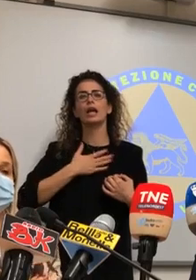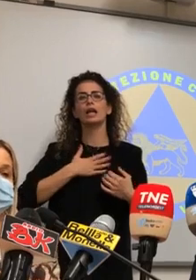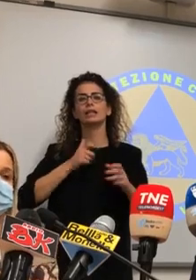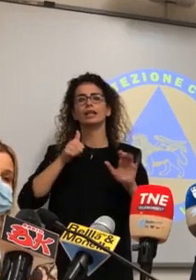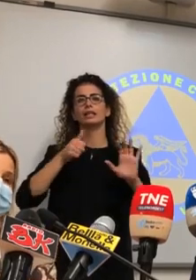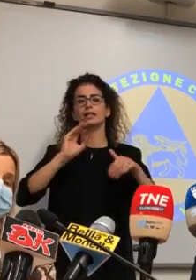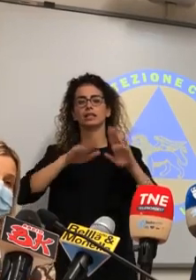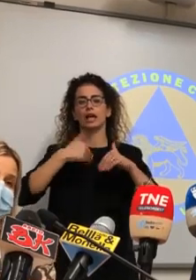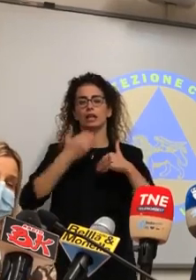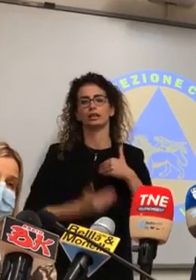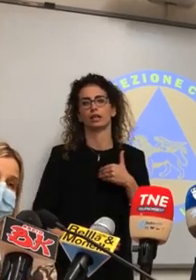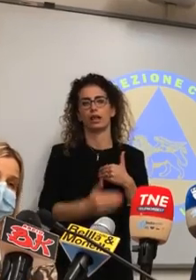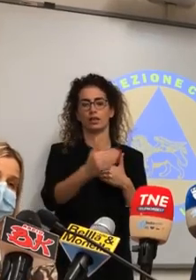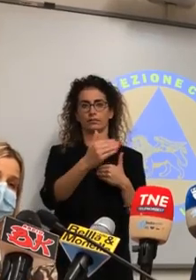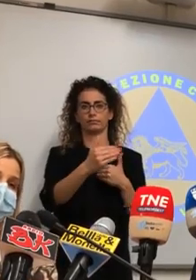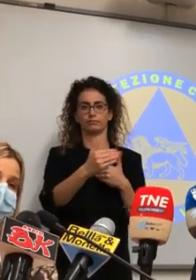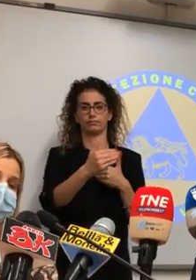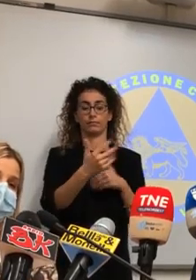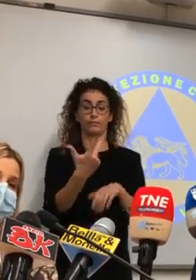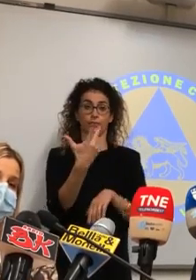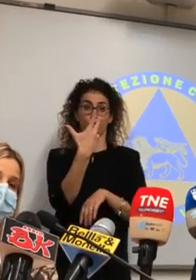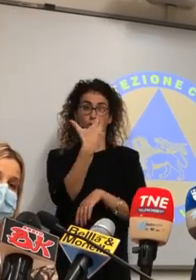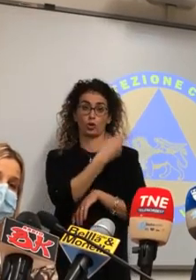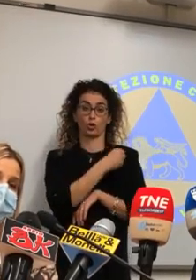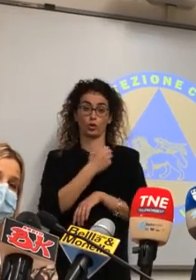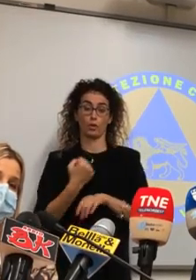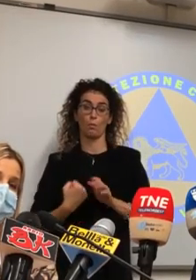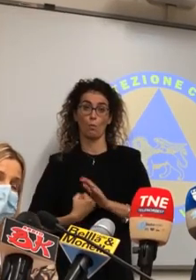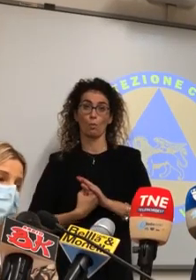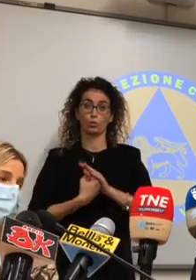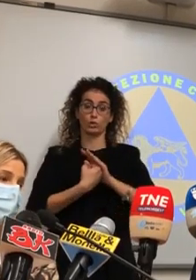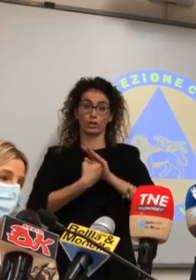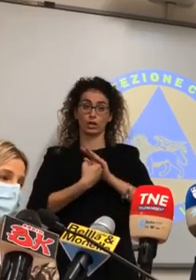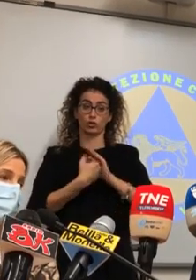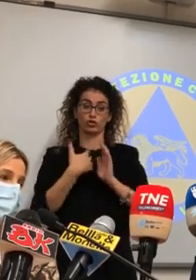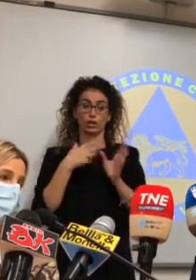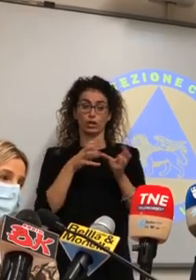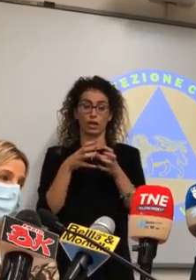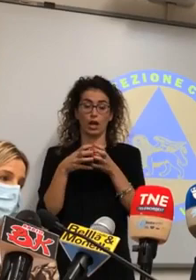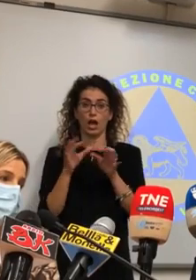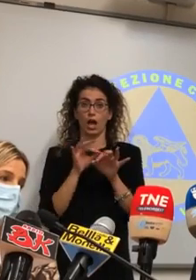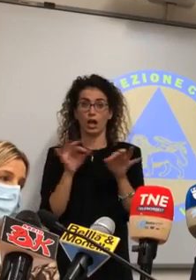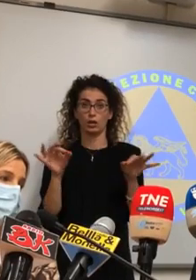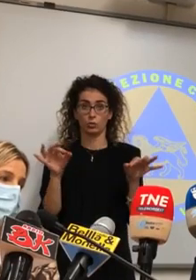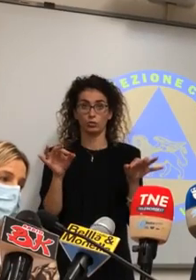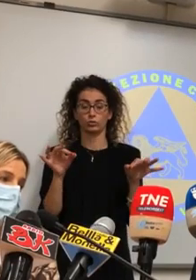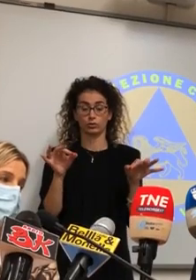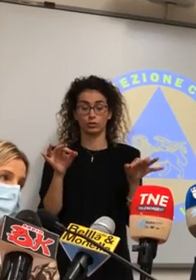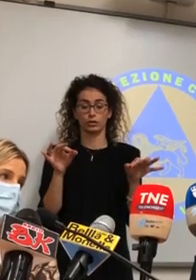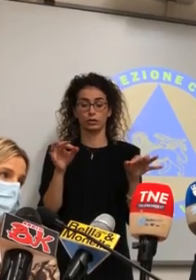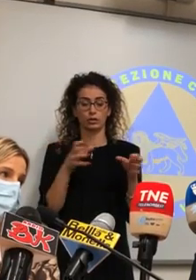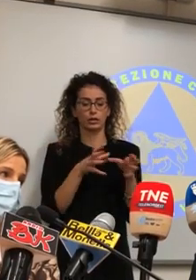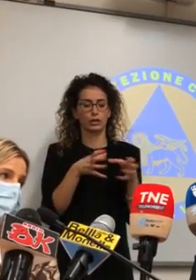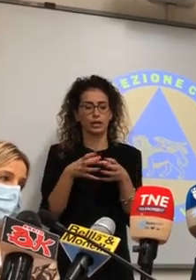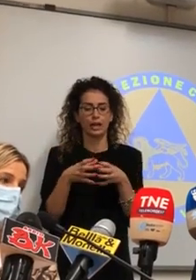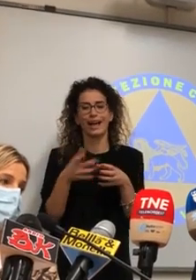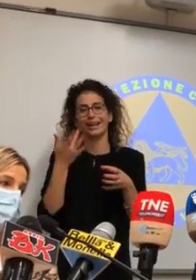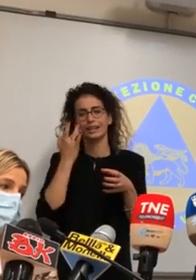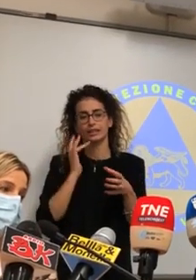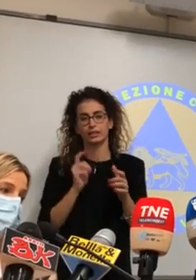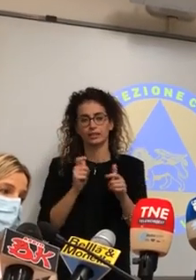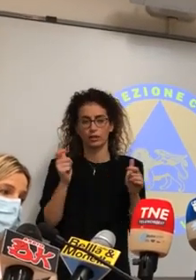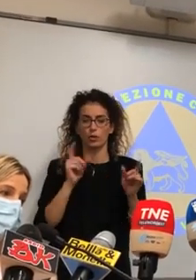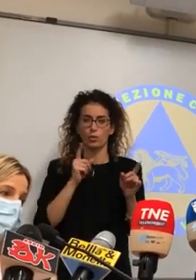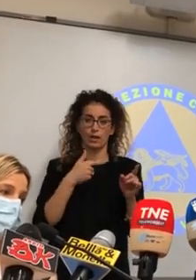anni. Inoltre la dose booster va fatta ad alcune categorie con maggiore possibilità di rischio, che sono